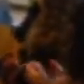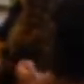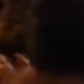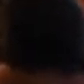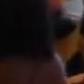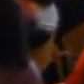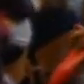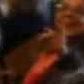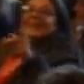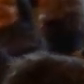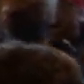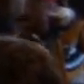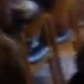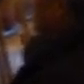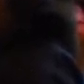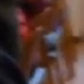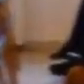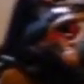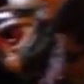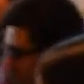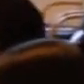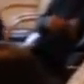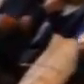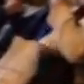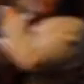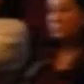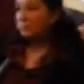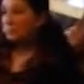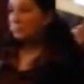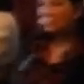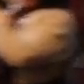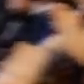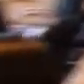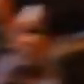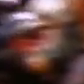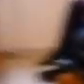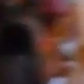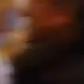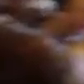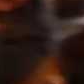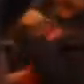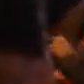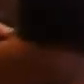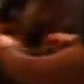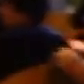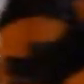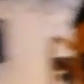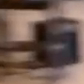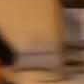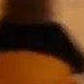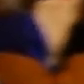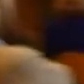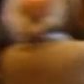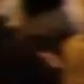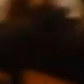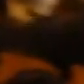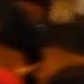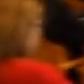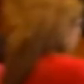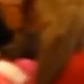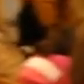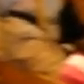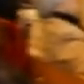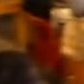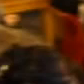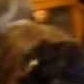presentes, bienvenida a las autoridades de la Facultad de Psicología, a las autoridades de la Facultad de Filosofía y